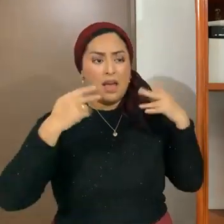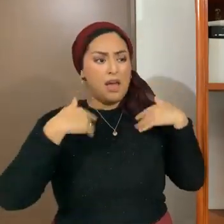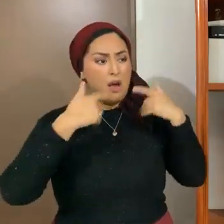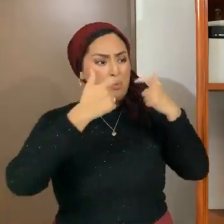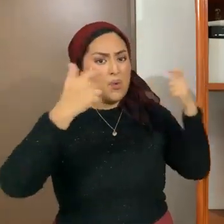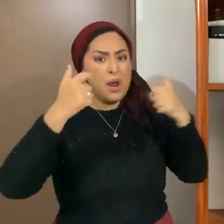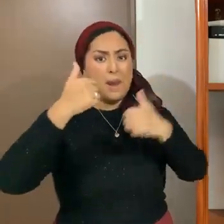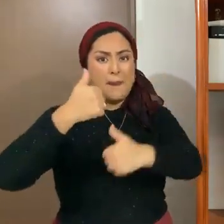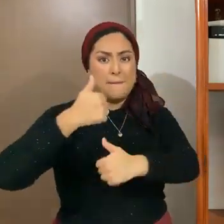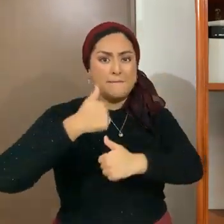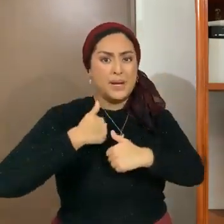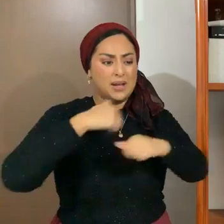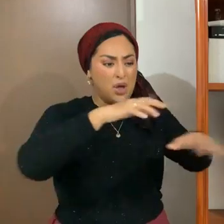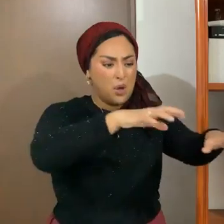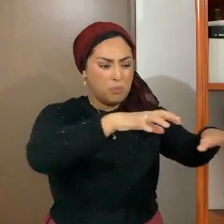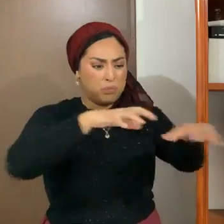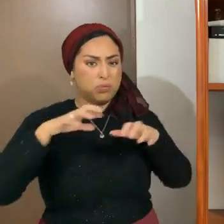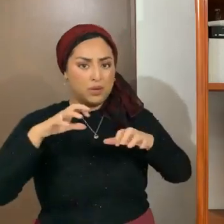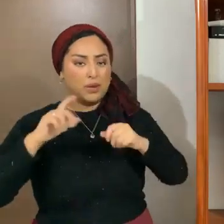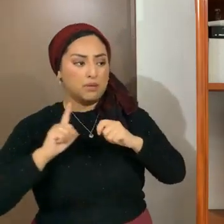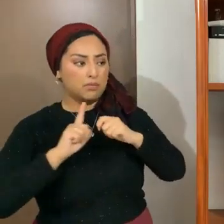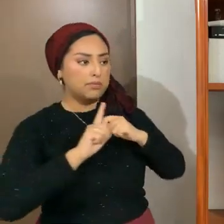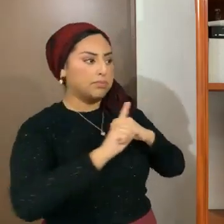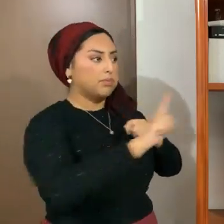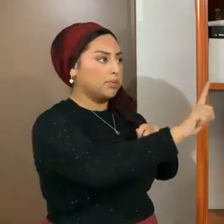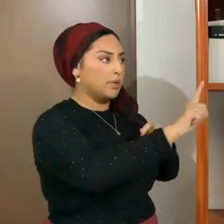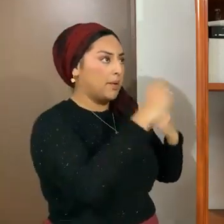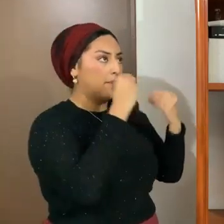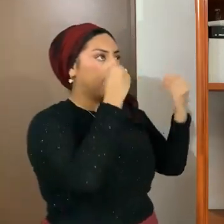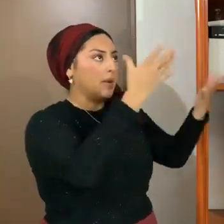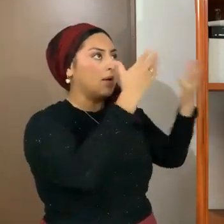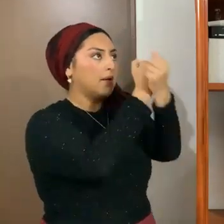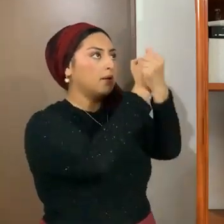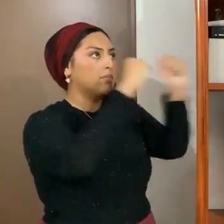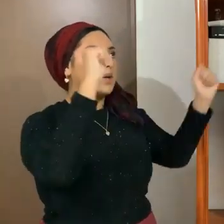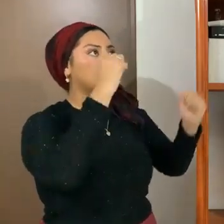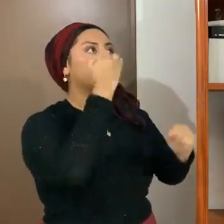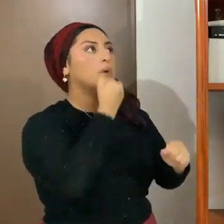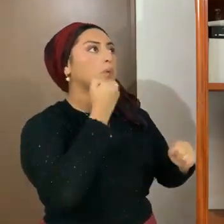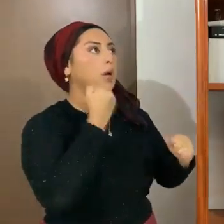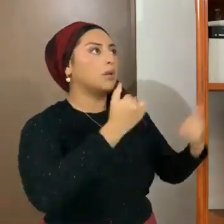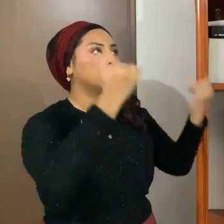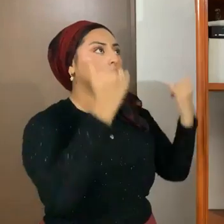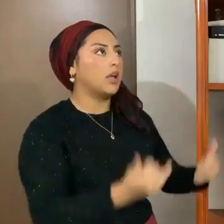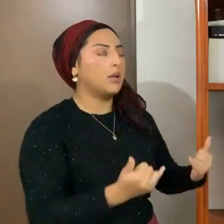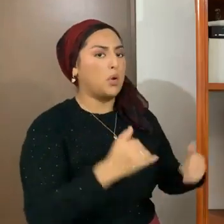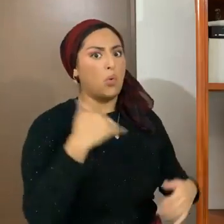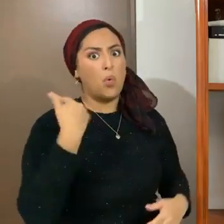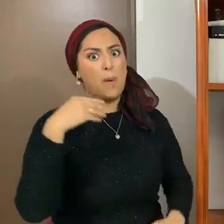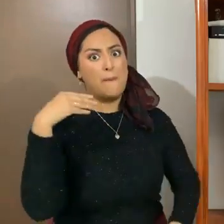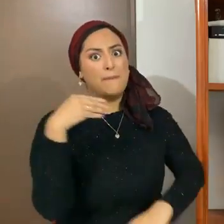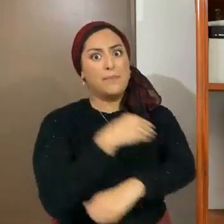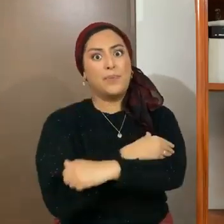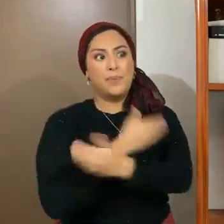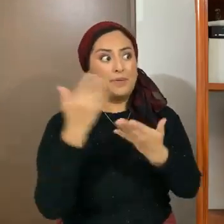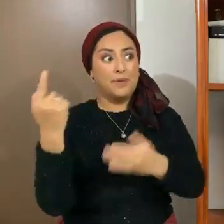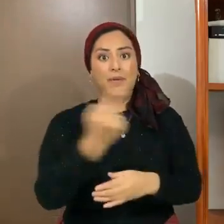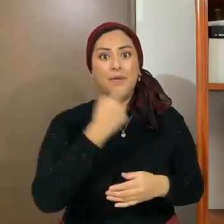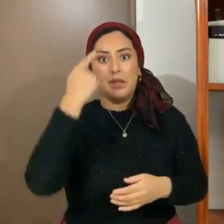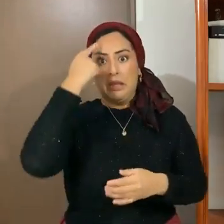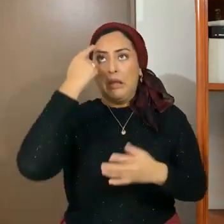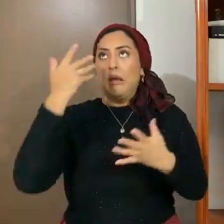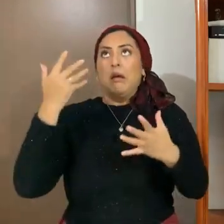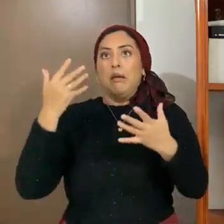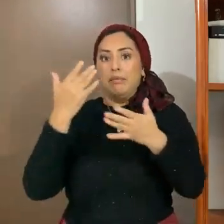guardia real, la corte, y decirle: libera al pueblo de Israel. Tremendo, tremendo. Cualquiera hubiera dicho: no, padre, pero ¿yo cómo voy a